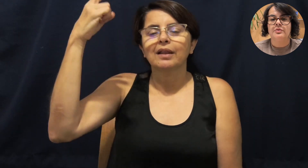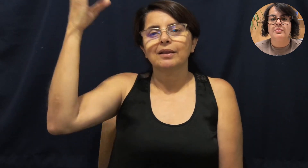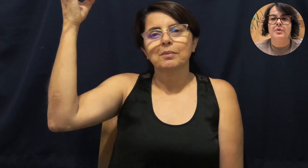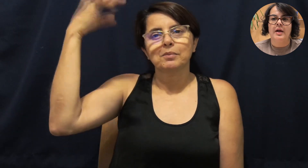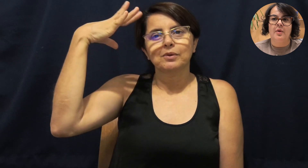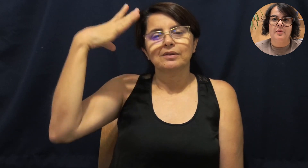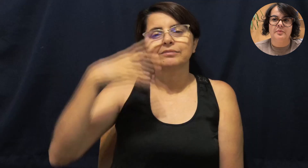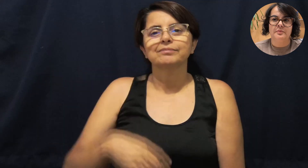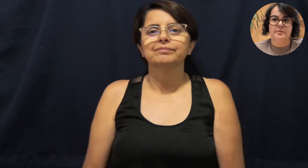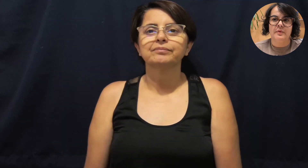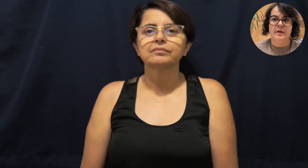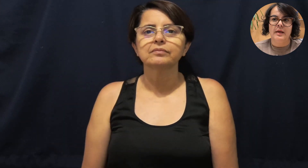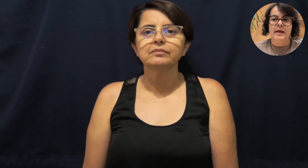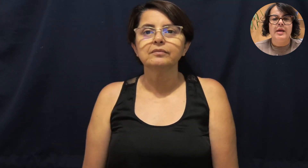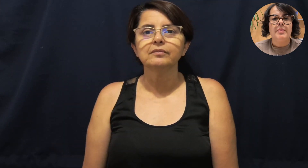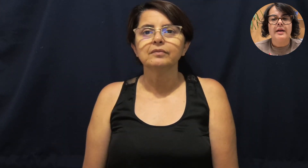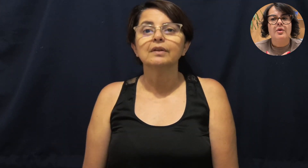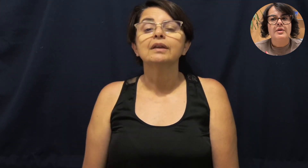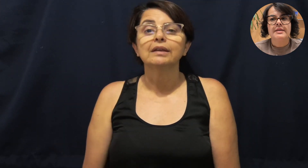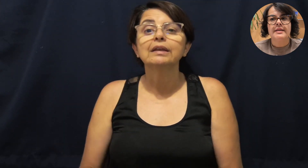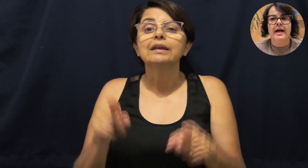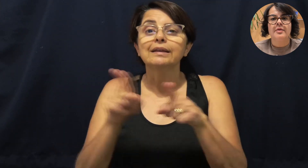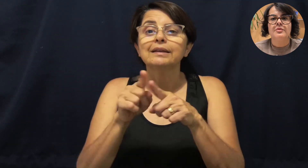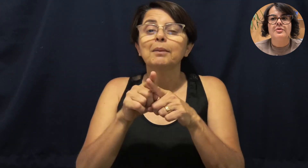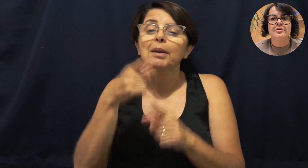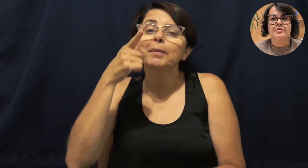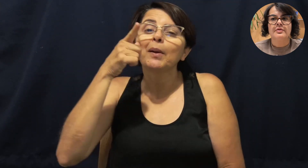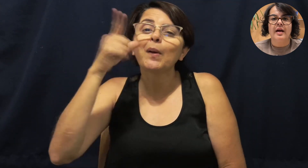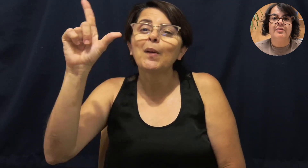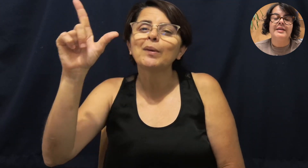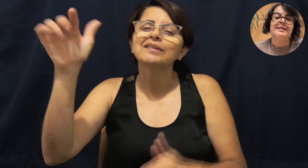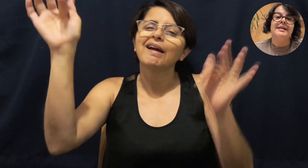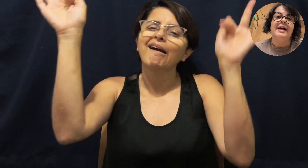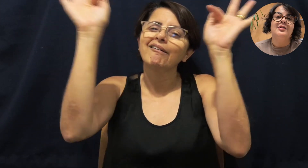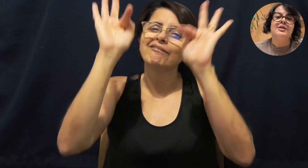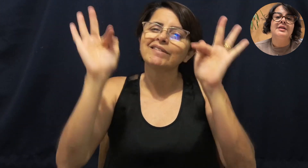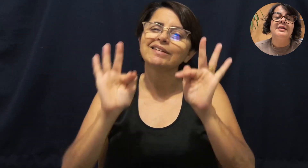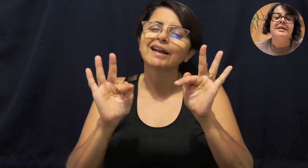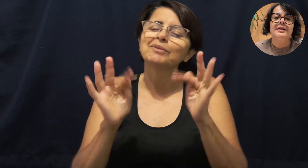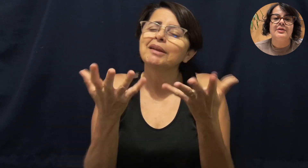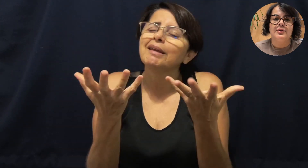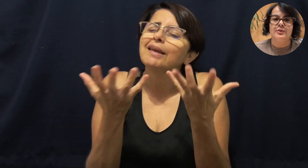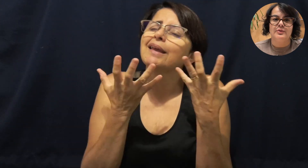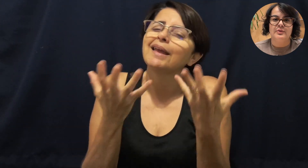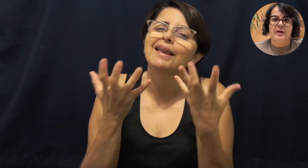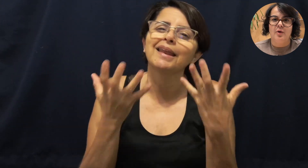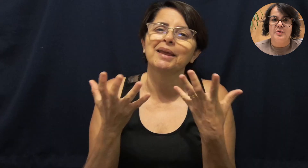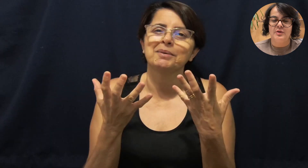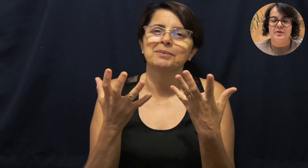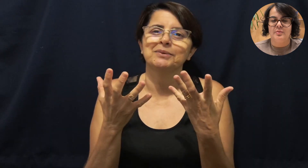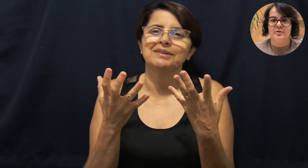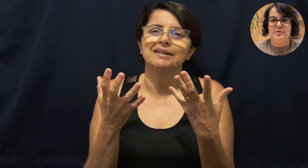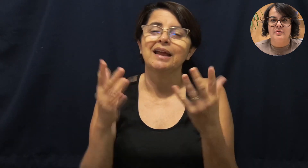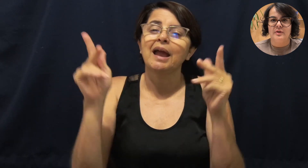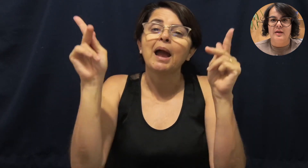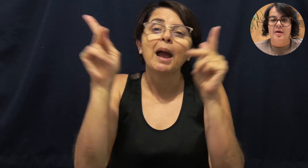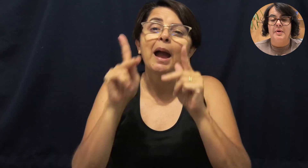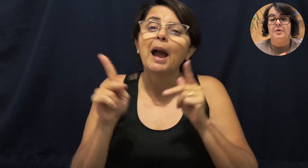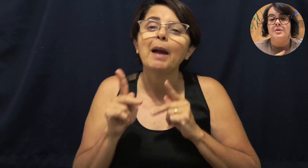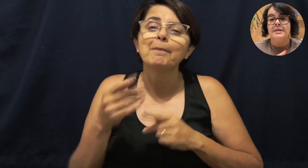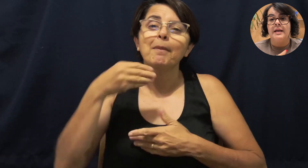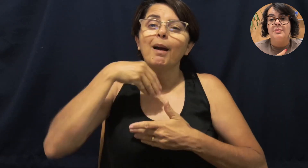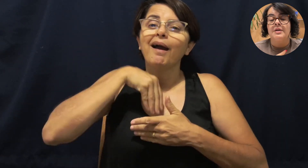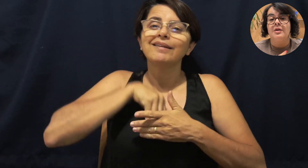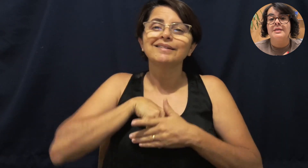intelecto, moral. E para conquistarmos a felicidade que tanto almejamos,